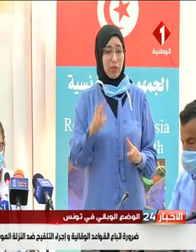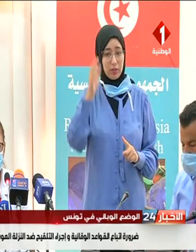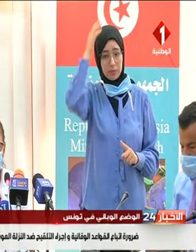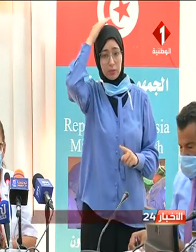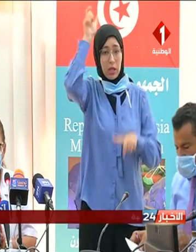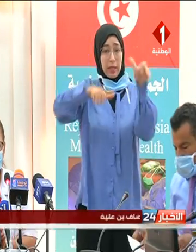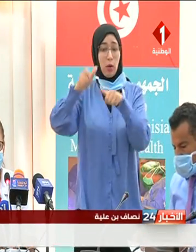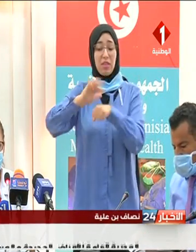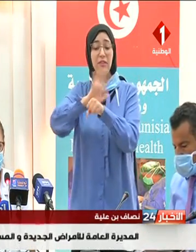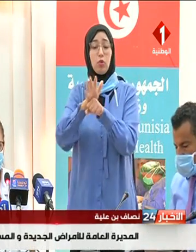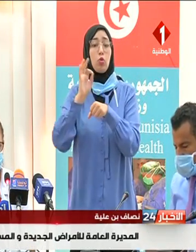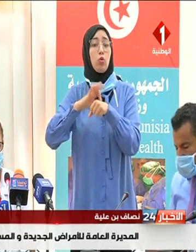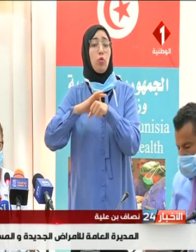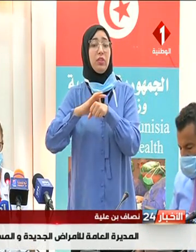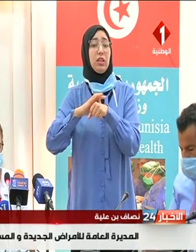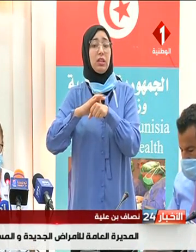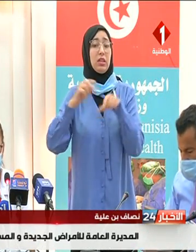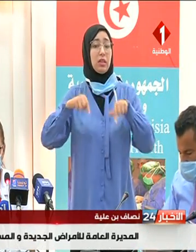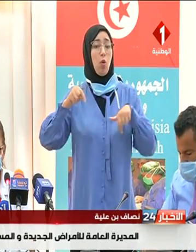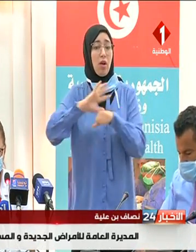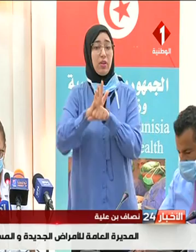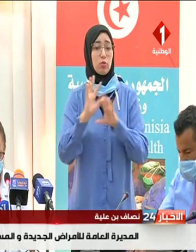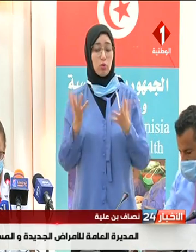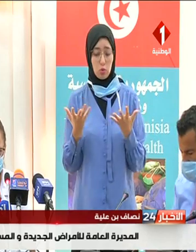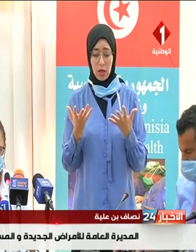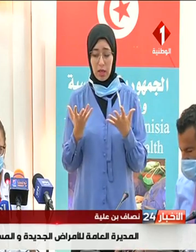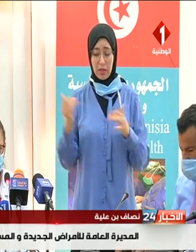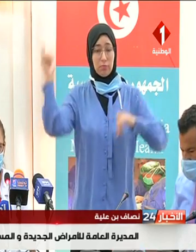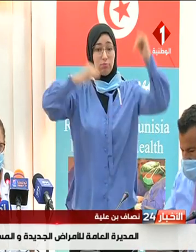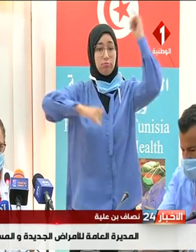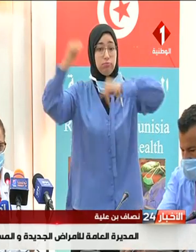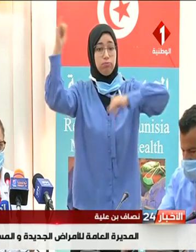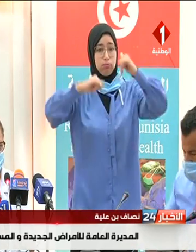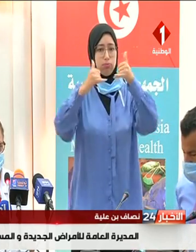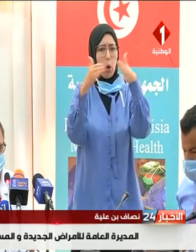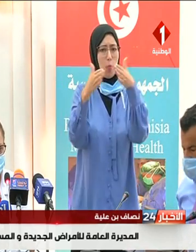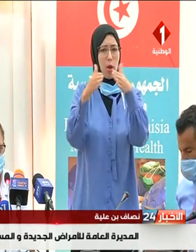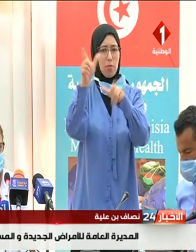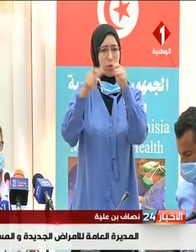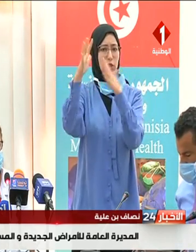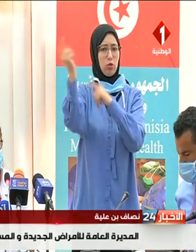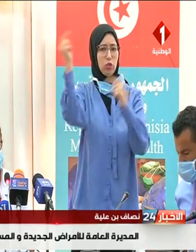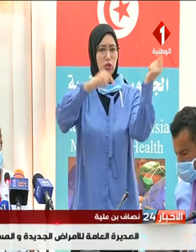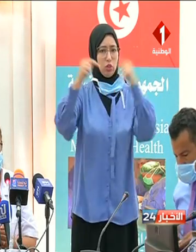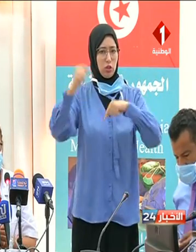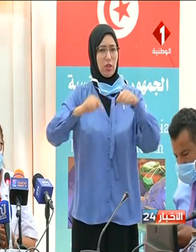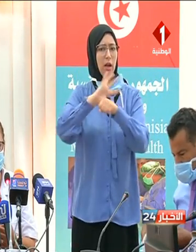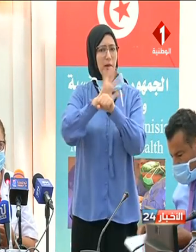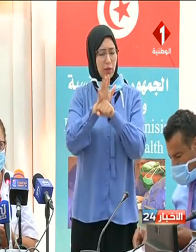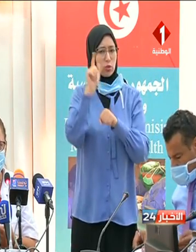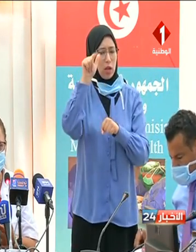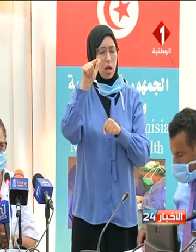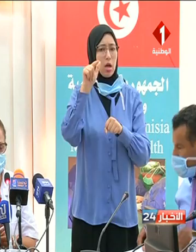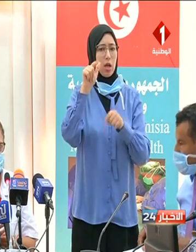للفيروس هذا يا تدخل في اه اه بعد فتح الحدود خلفي اه اه عده من قطاعات كما